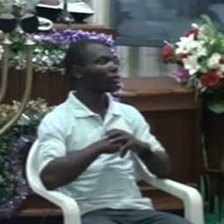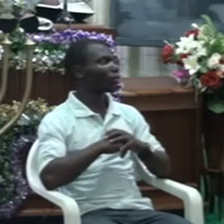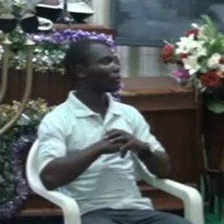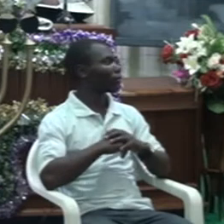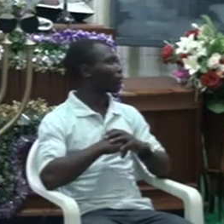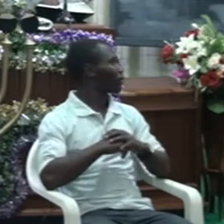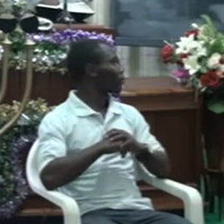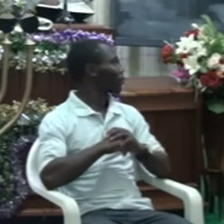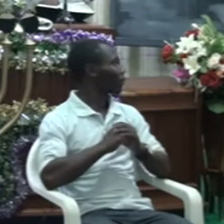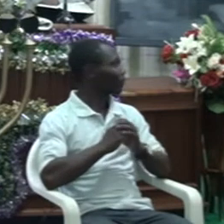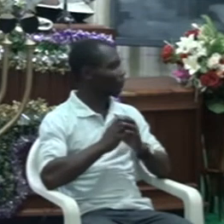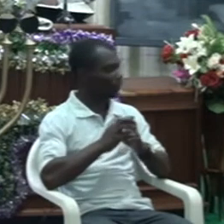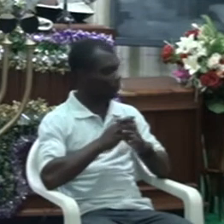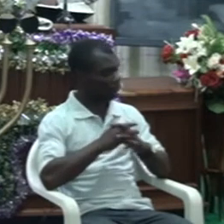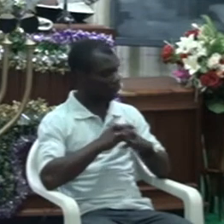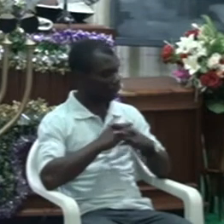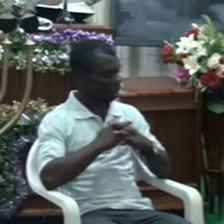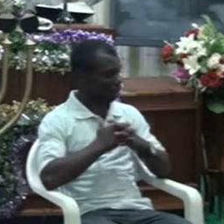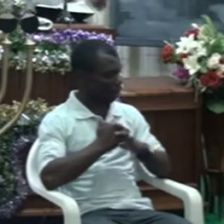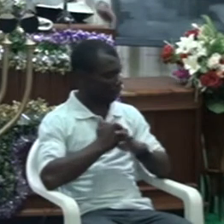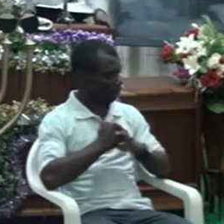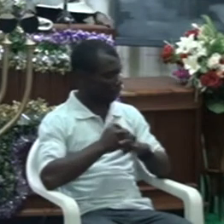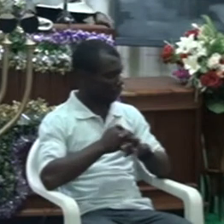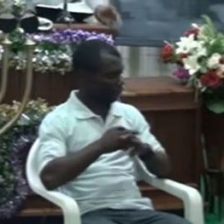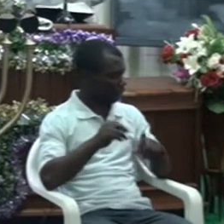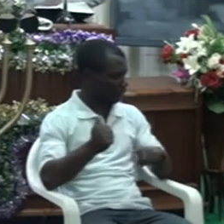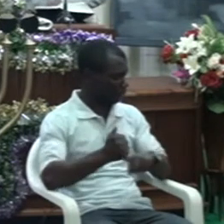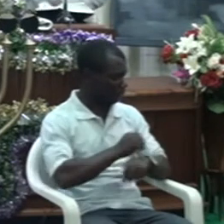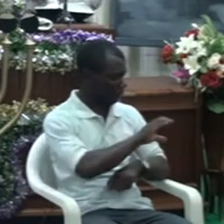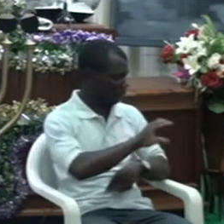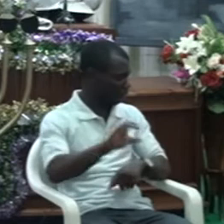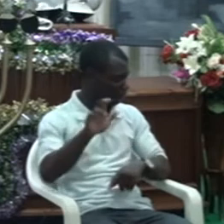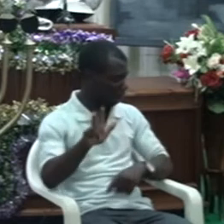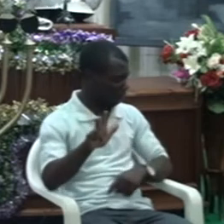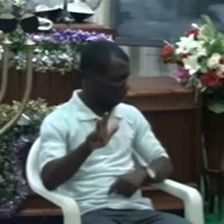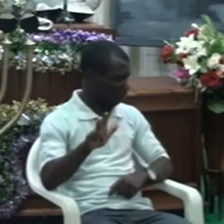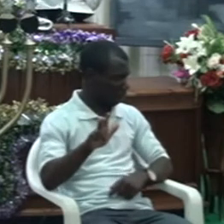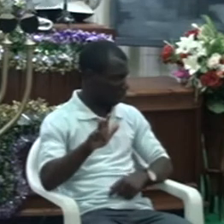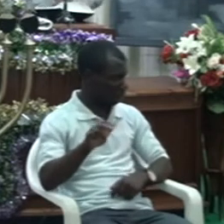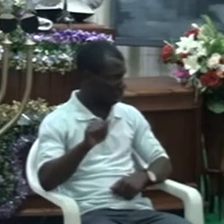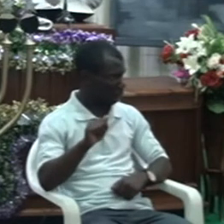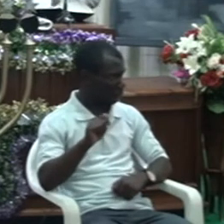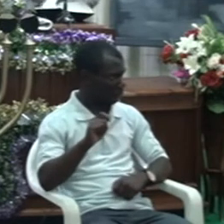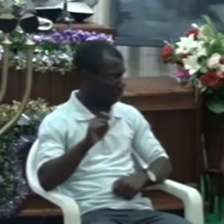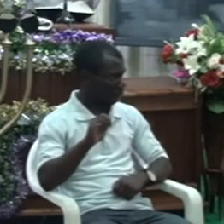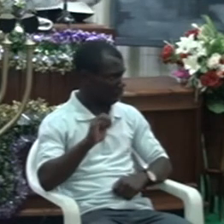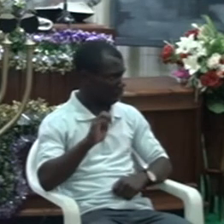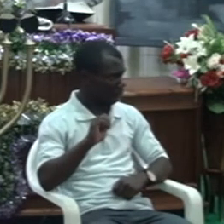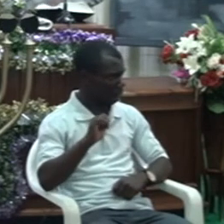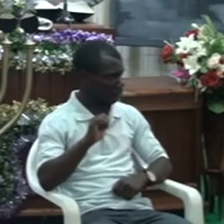Verset. Vous n'avez pas terminé. Oui. Apocalypse chapitre 3. Ah, on était dans Timothée.